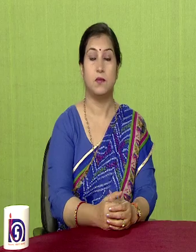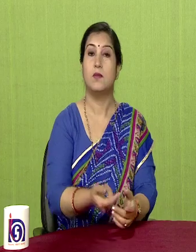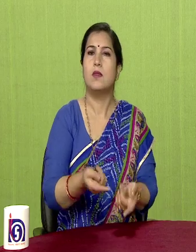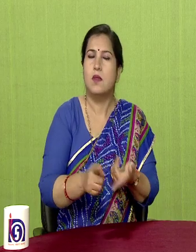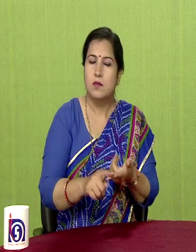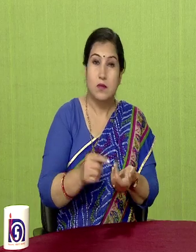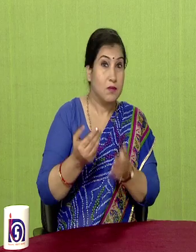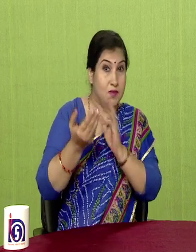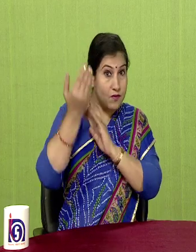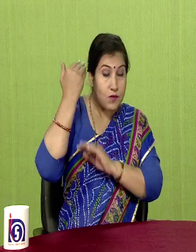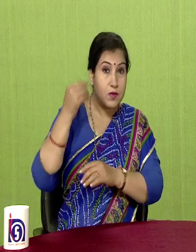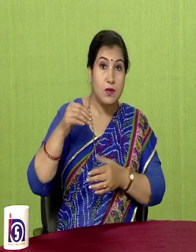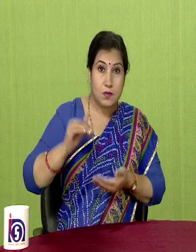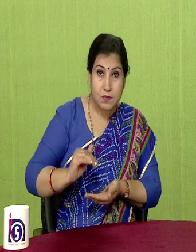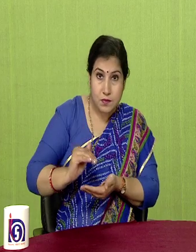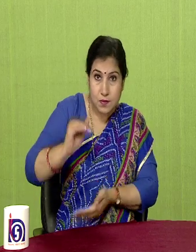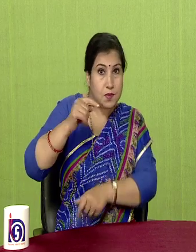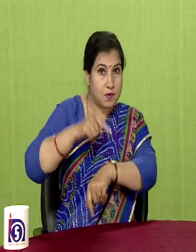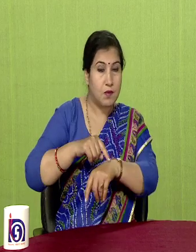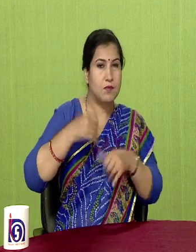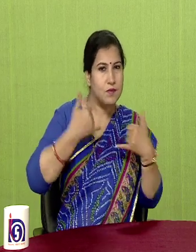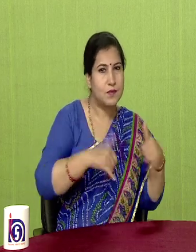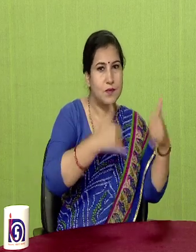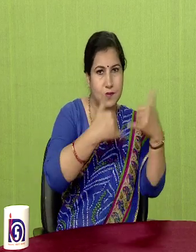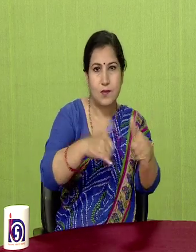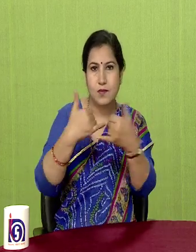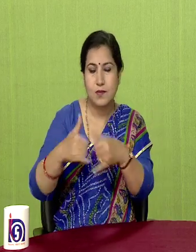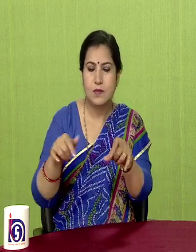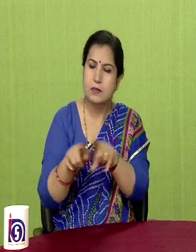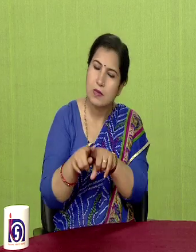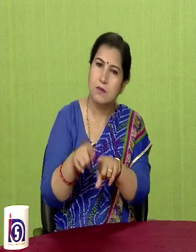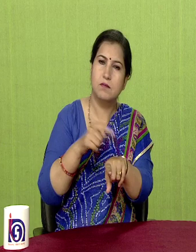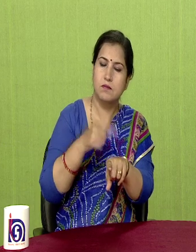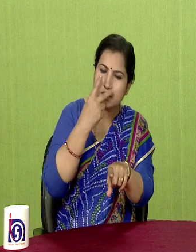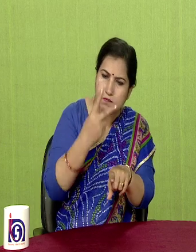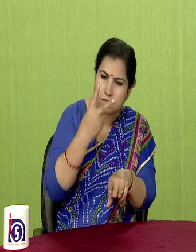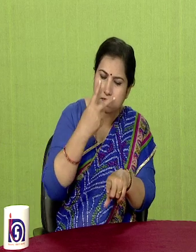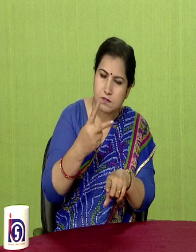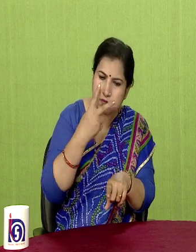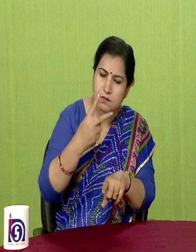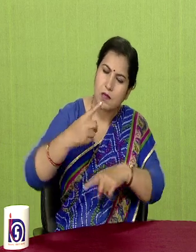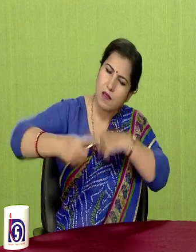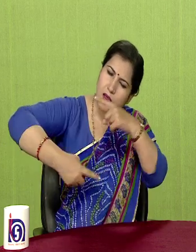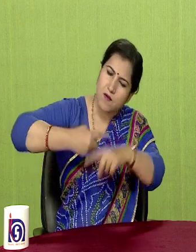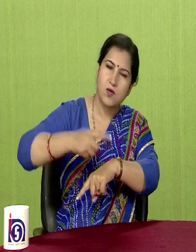बचपन में आपस में खेलते समय भी मैंने उन्हें कभी अप्रसन्न नहीं देखा।